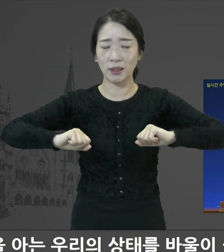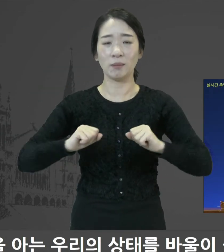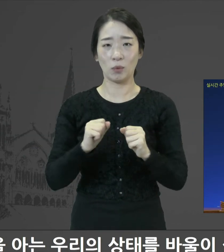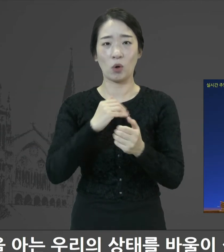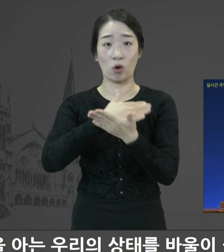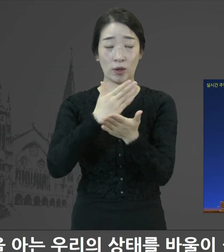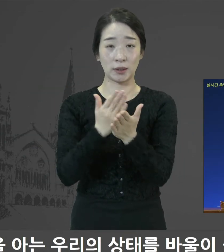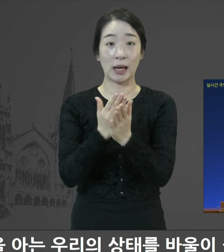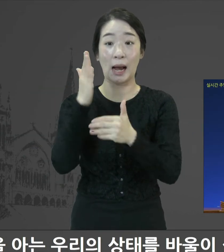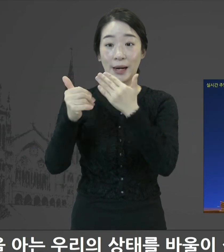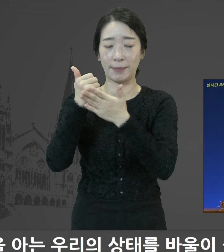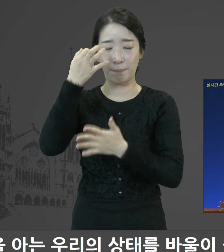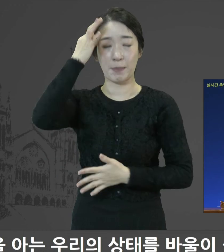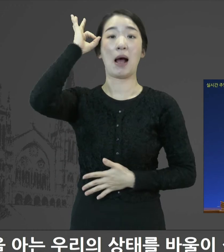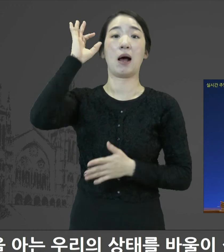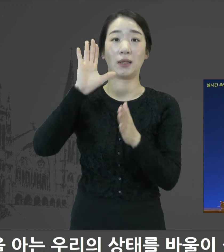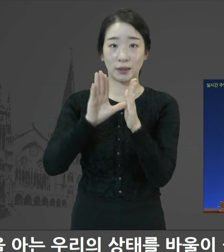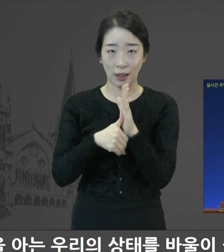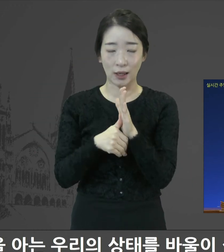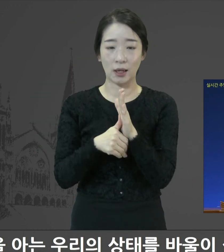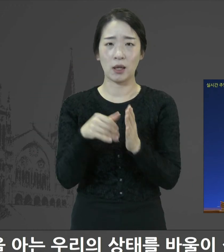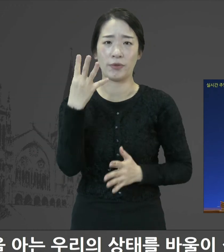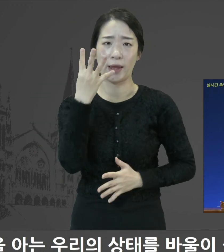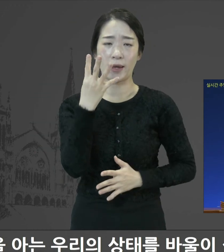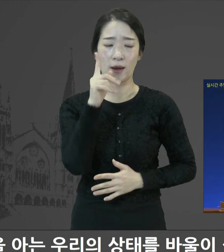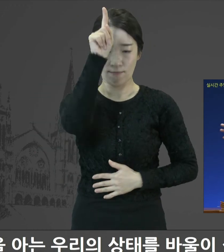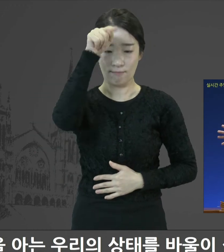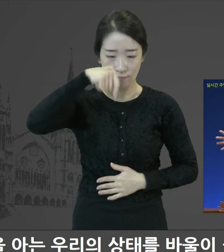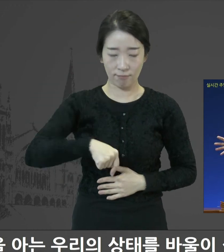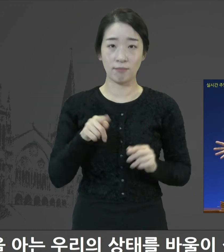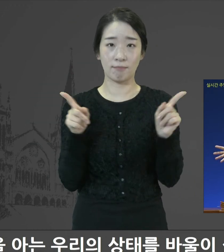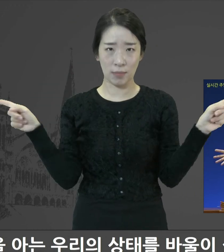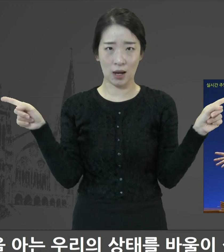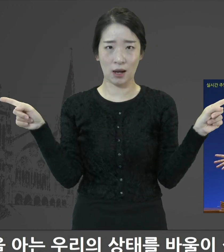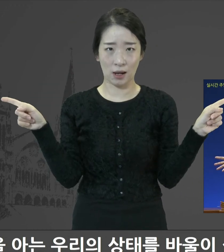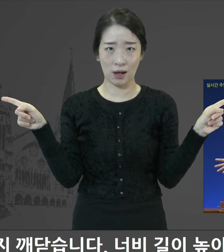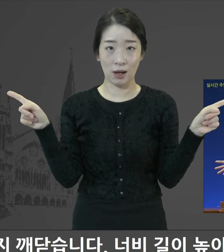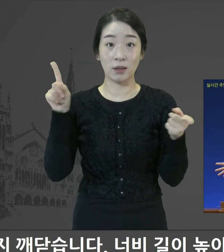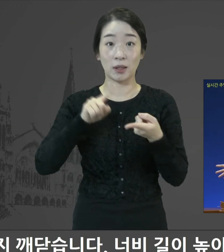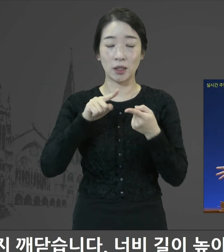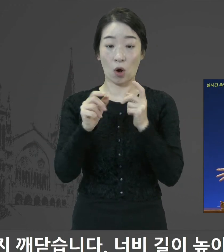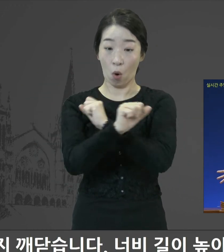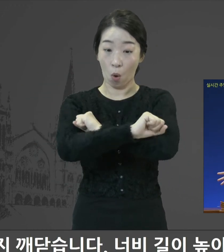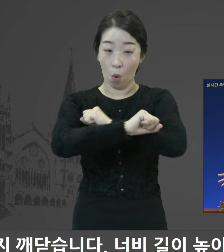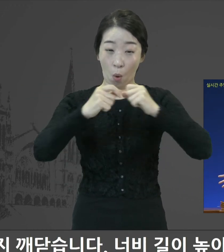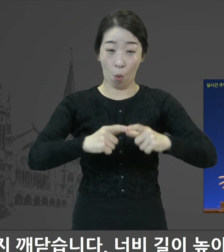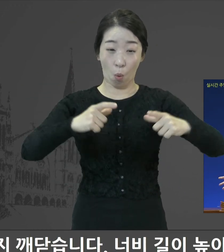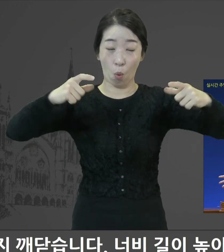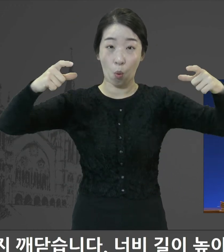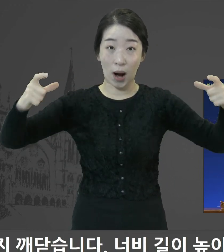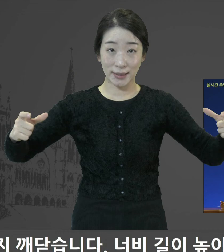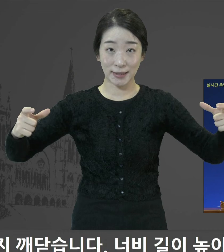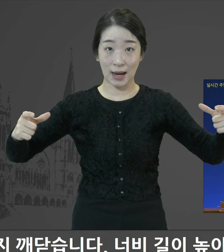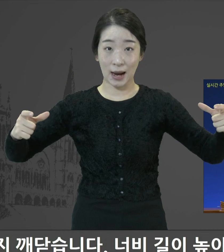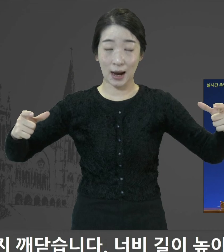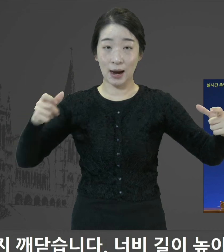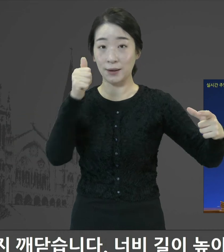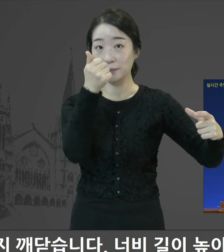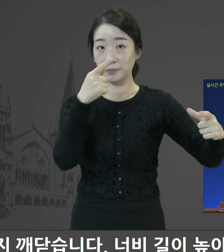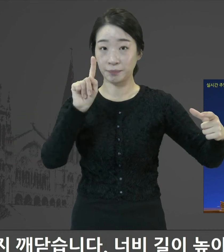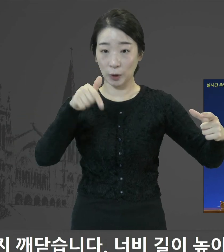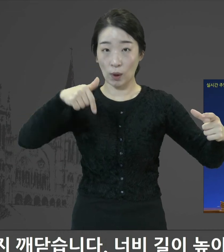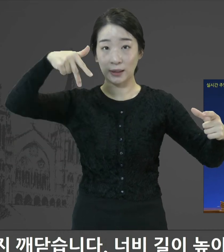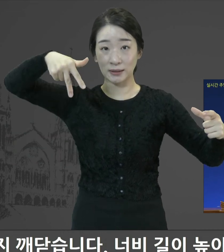깨닫는데 네 개의 이 영역으로 하나님을 이걸 확장이라고 해요. 확장. 여기서 말하는